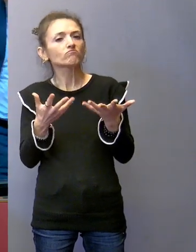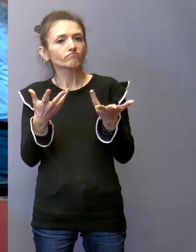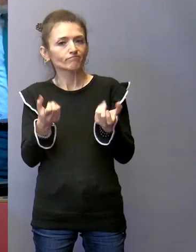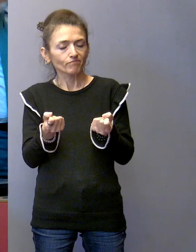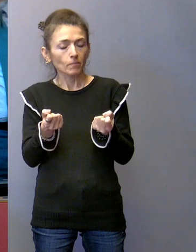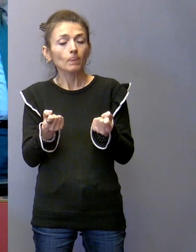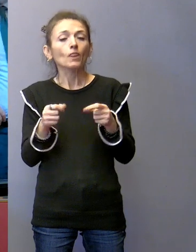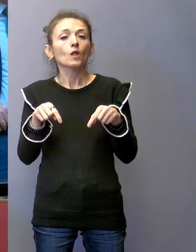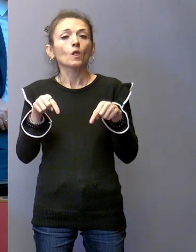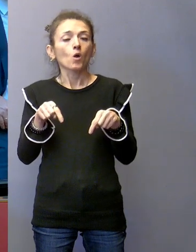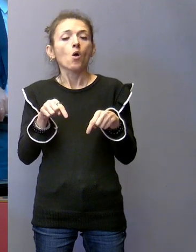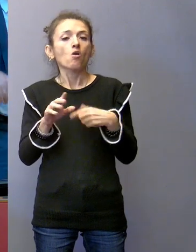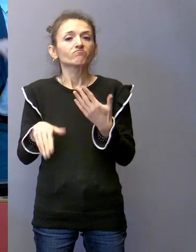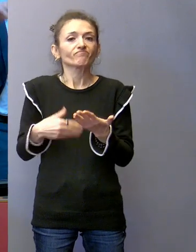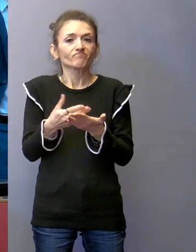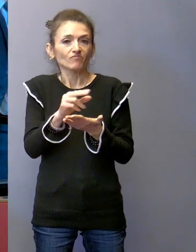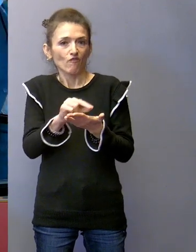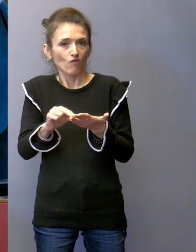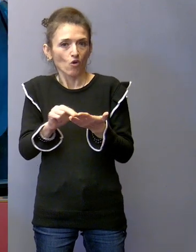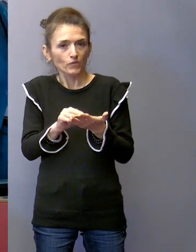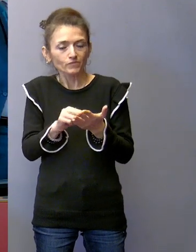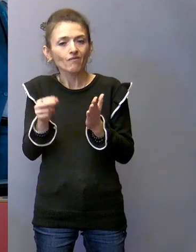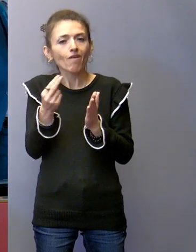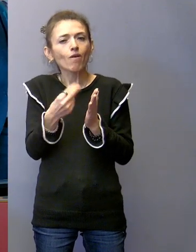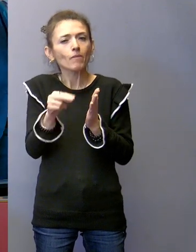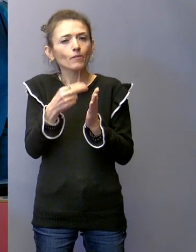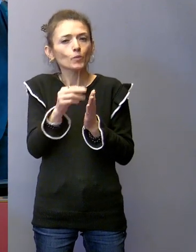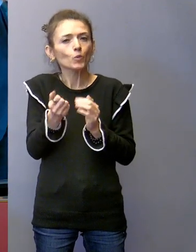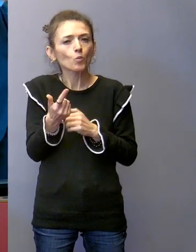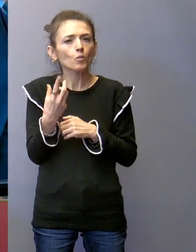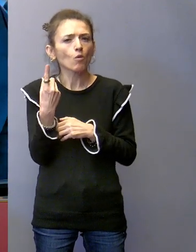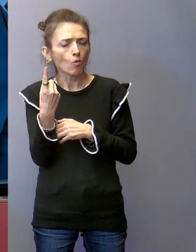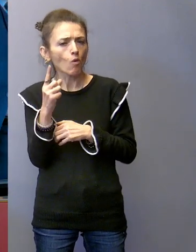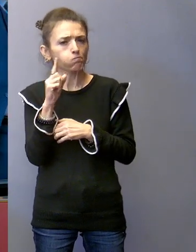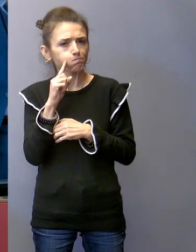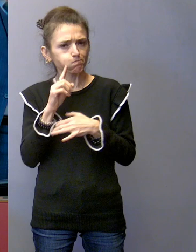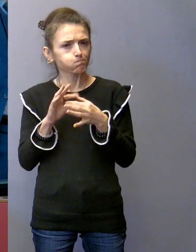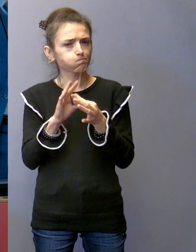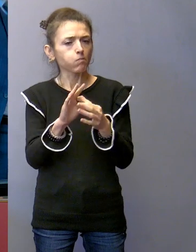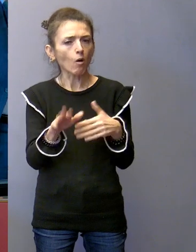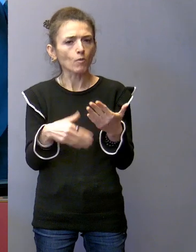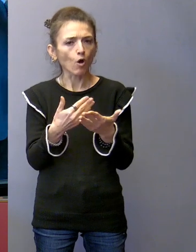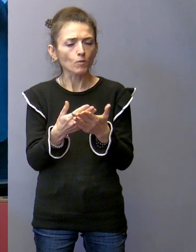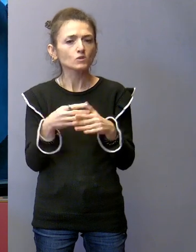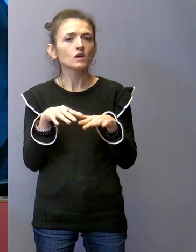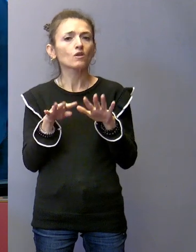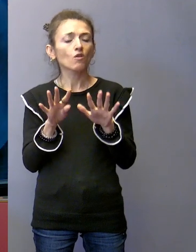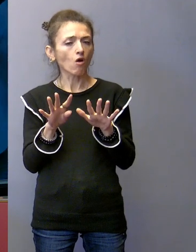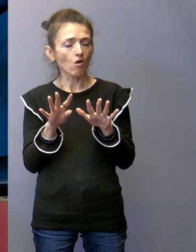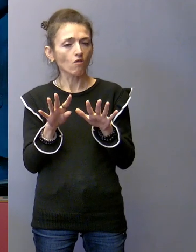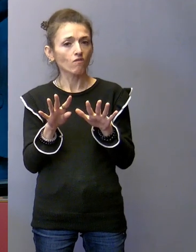metto adesso in votazione l'emendamento numero 1 sempre alla proposta 9 così